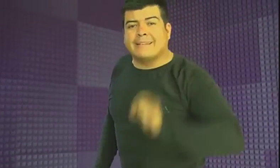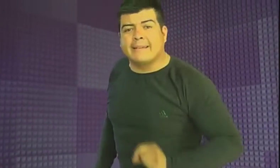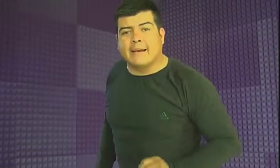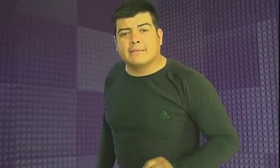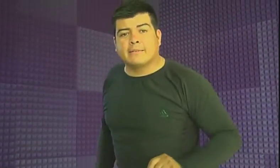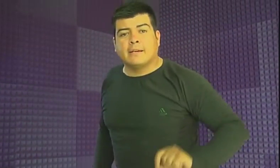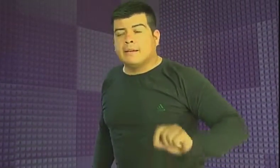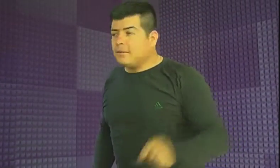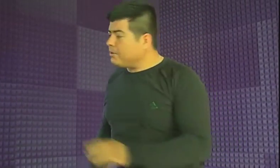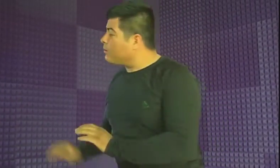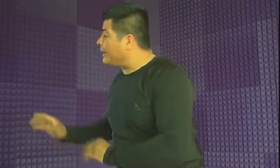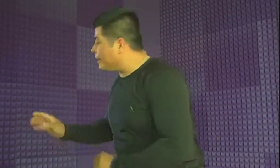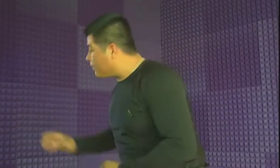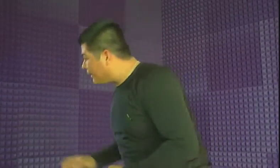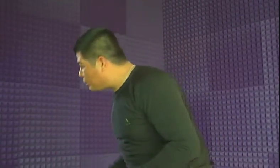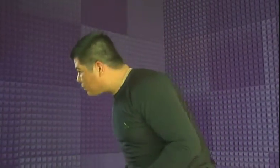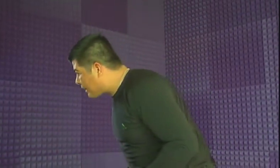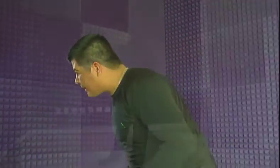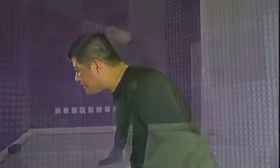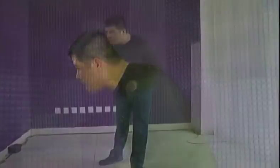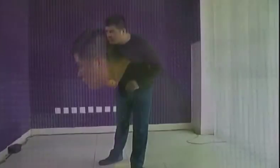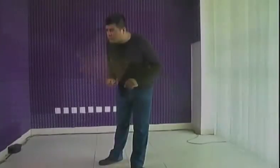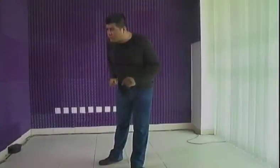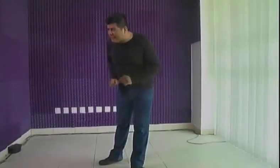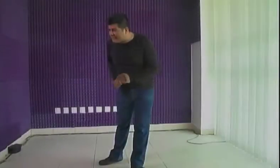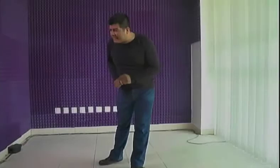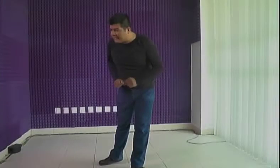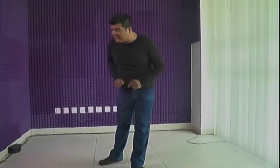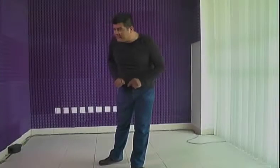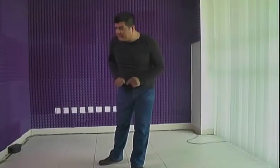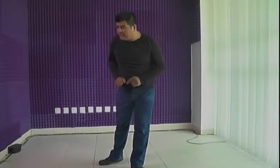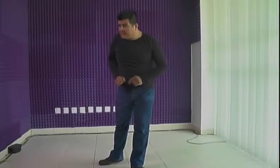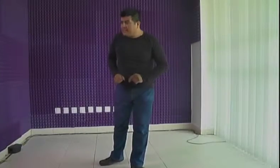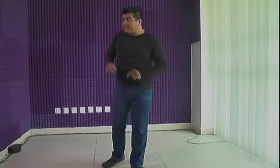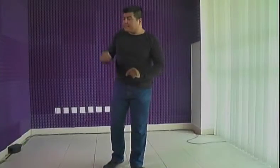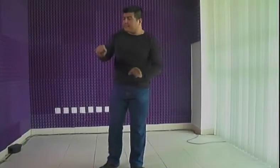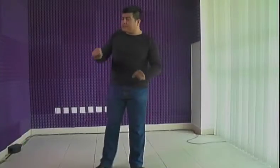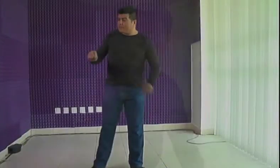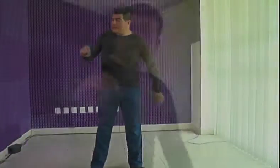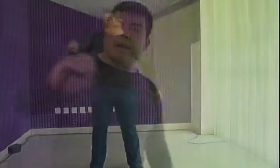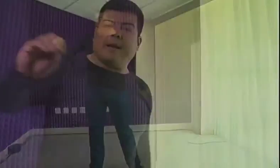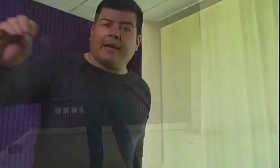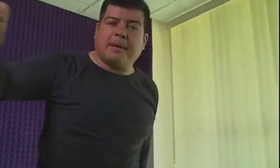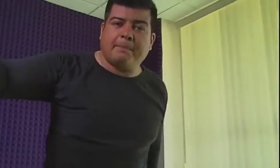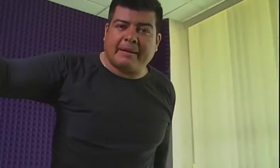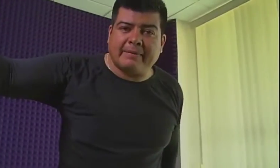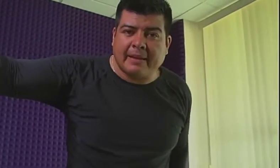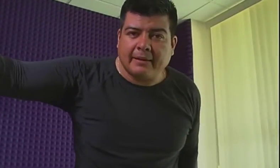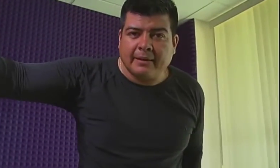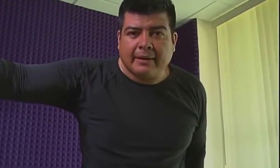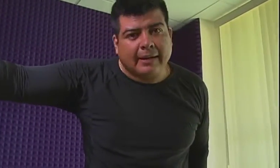estrella. En cualquier momento los alcanzamos, no pasa nada. Decidió emprender el